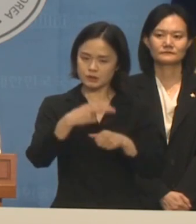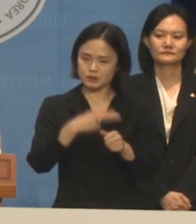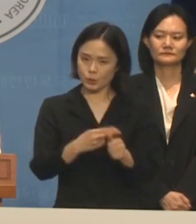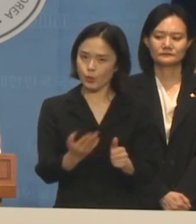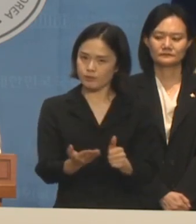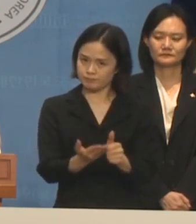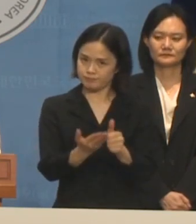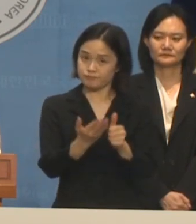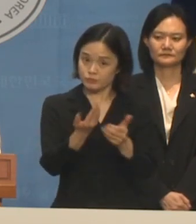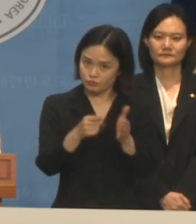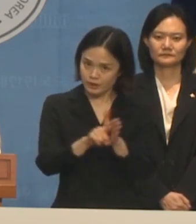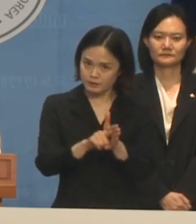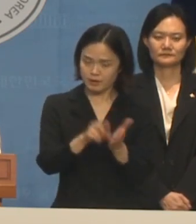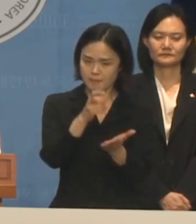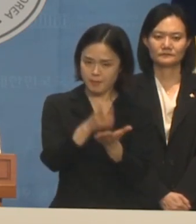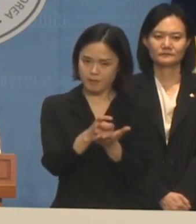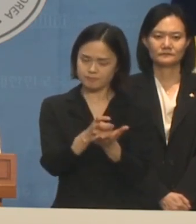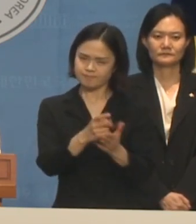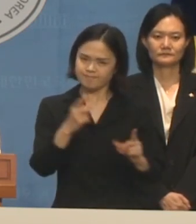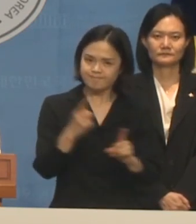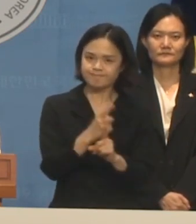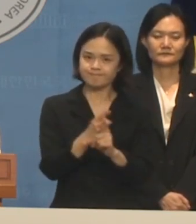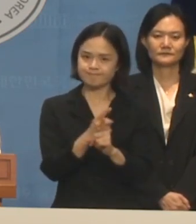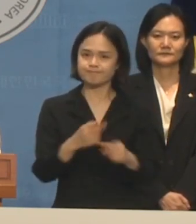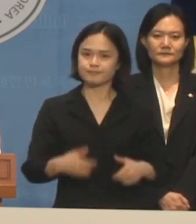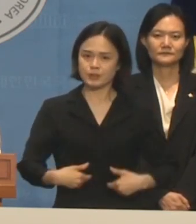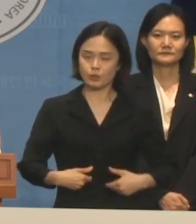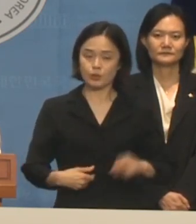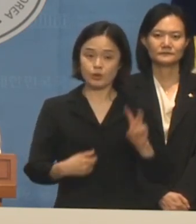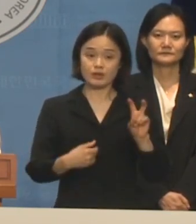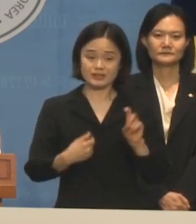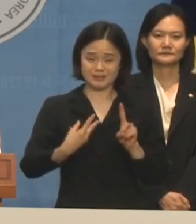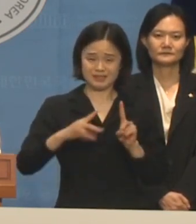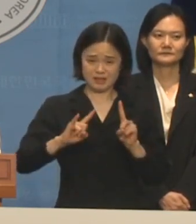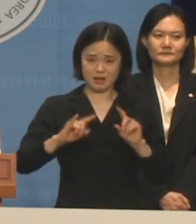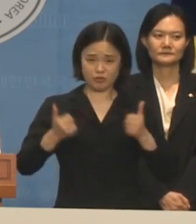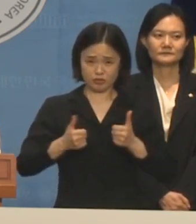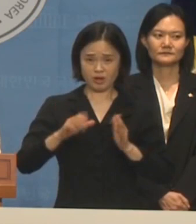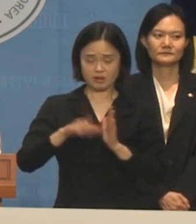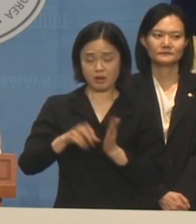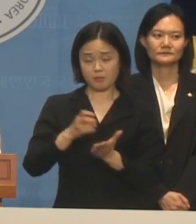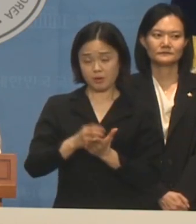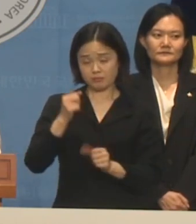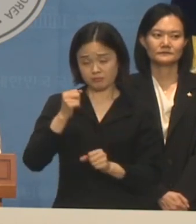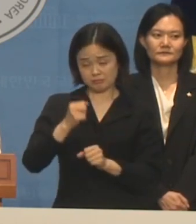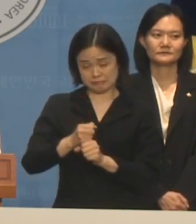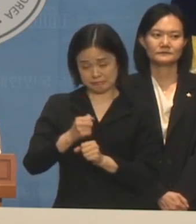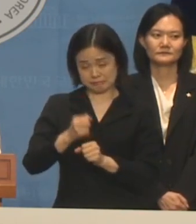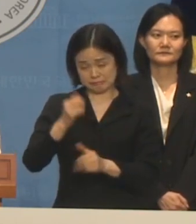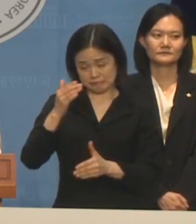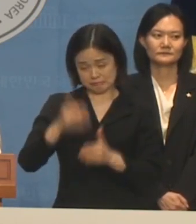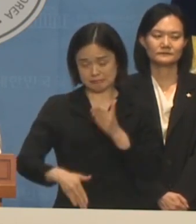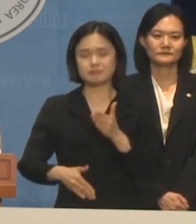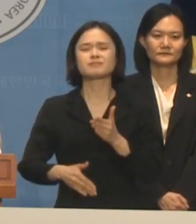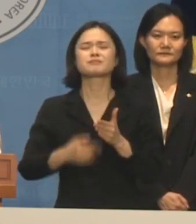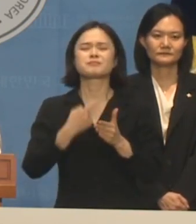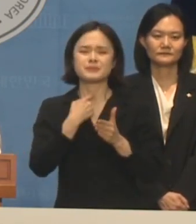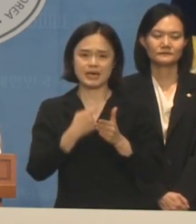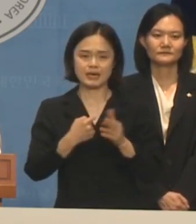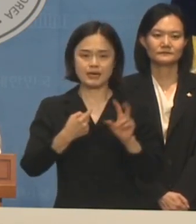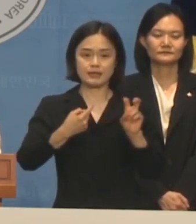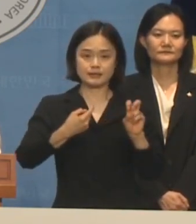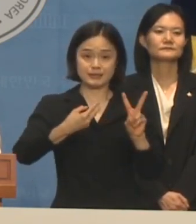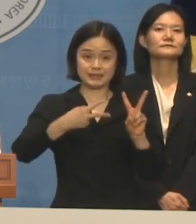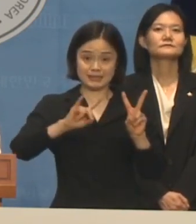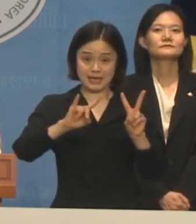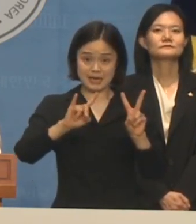조속한 제정을 촉구합니다. 21대 국회에서 무산되었던 공공의대 설립법이 22대 국회 시작과